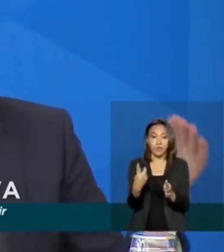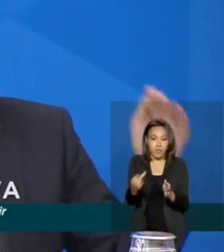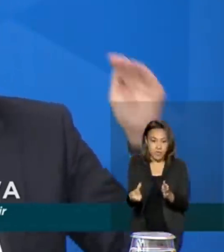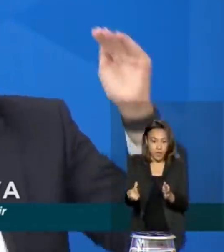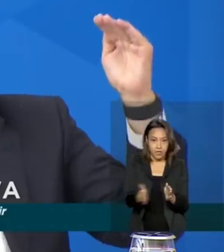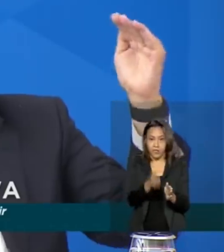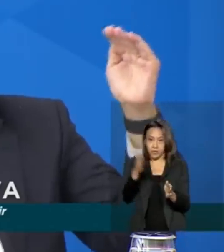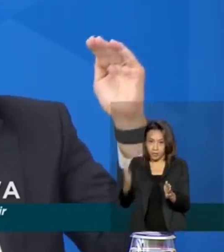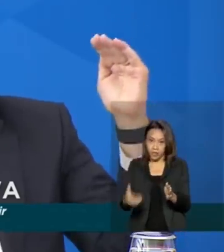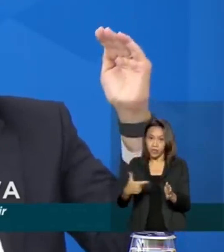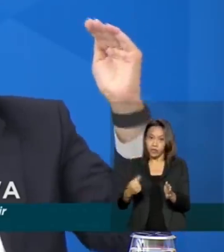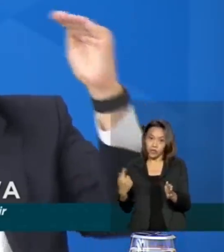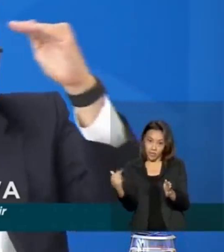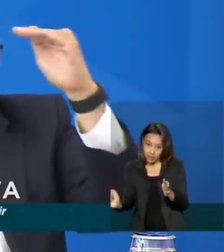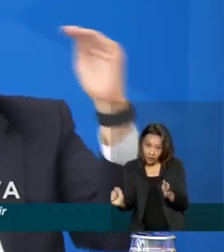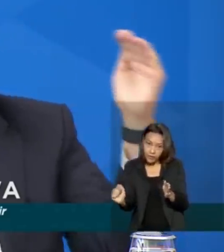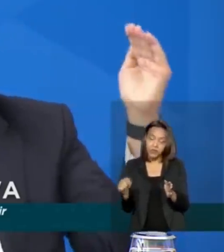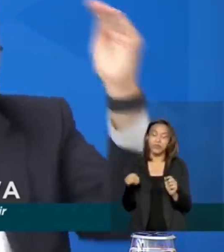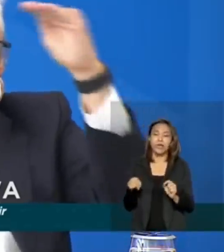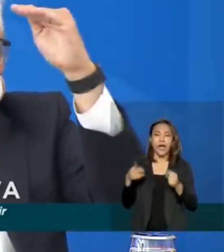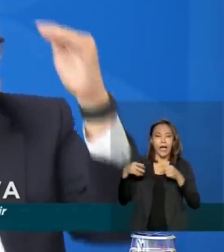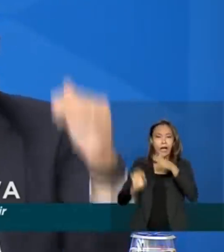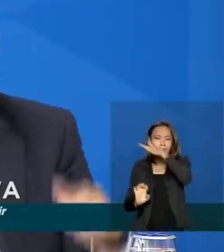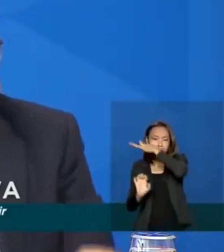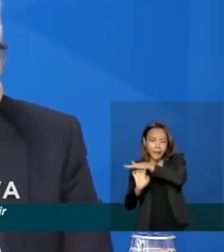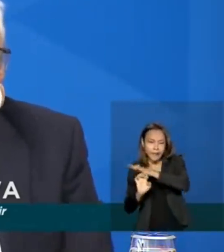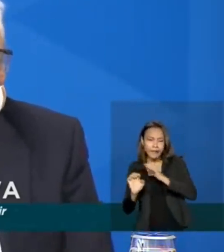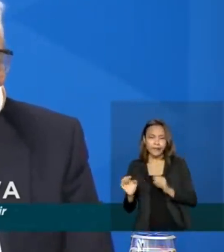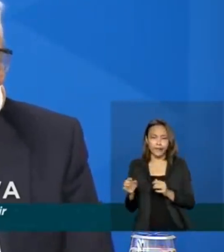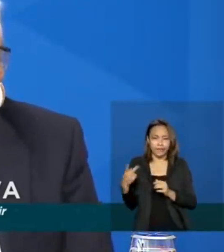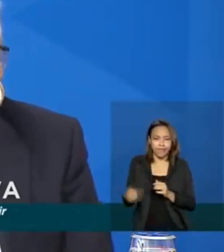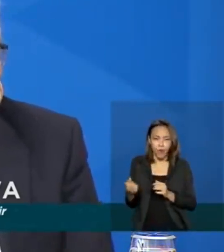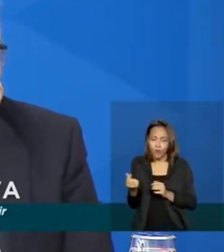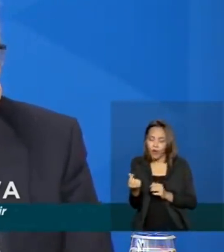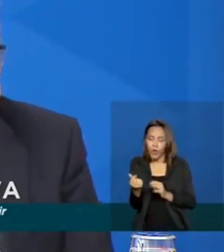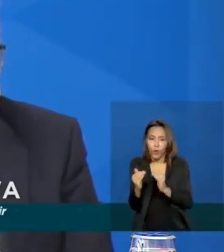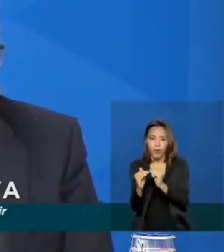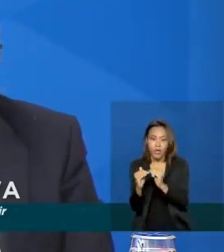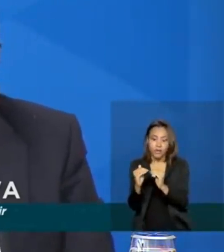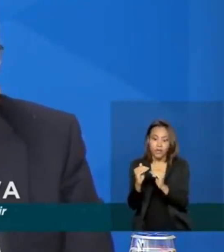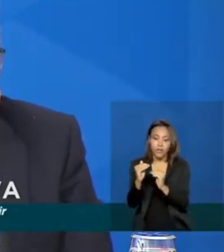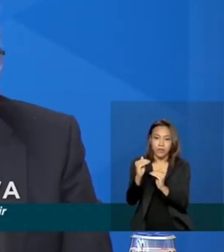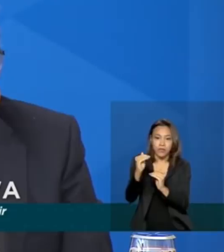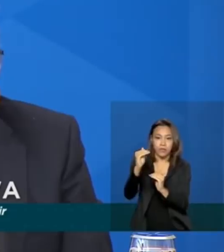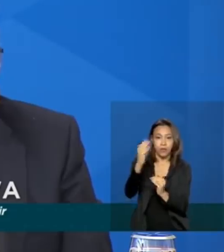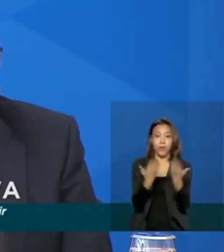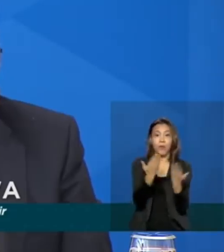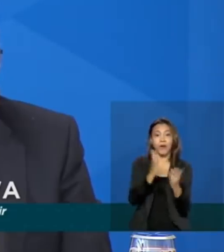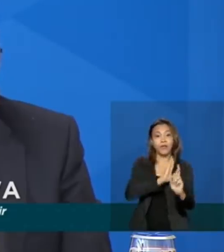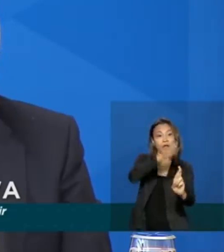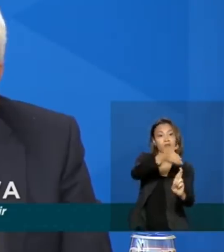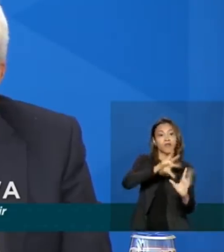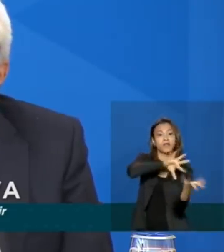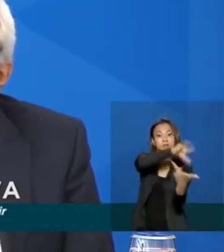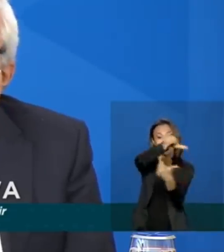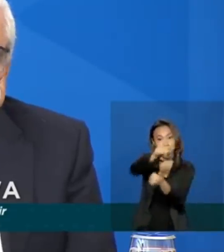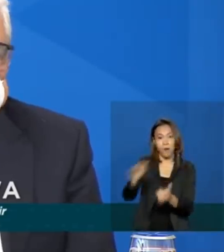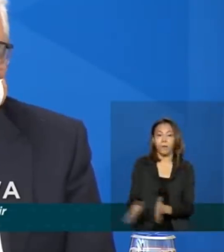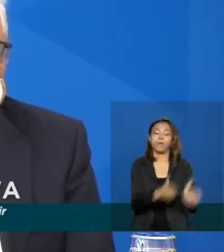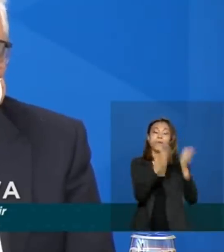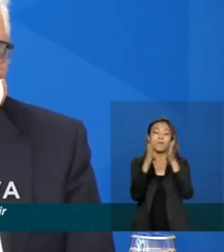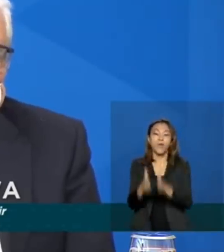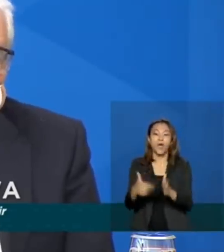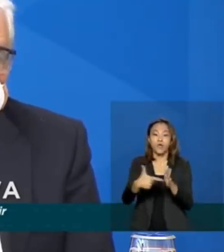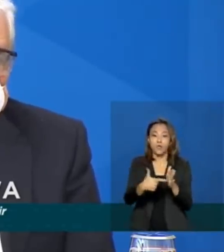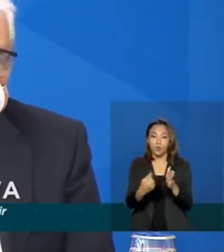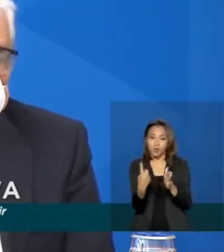a Petrobras colocou os preços muito acima do mercado internacional. Em 2018, a Petrobras